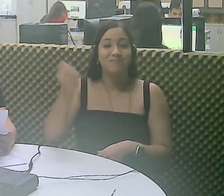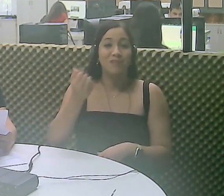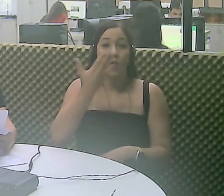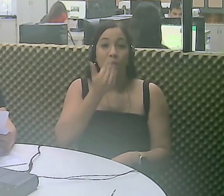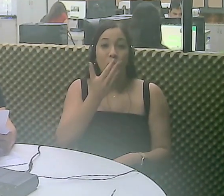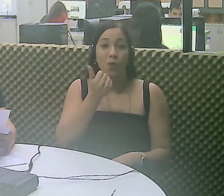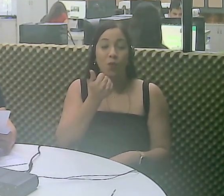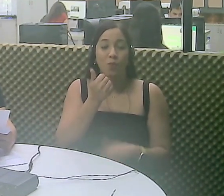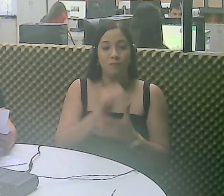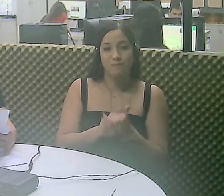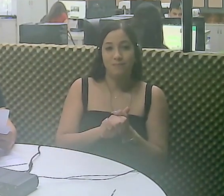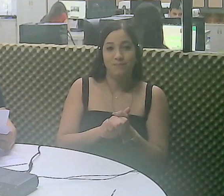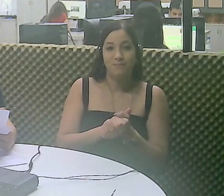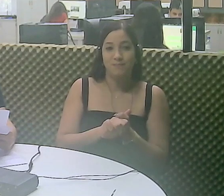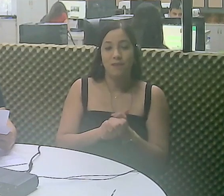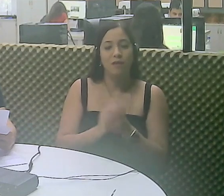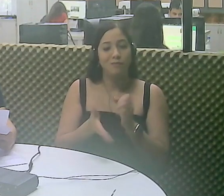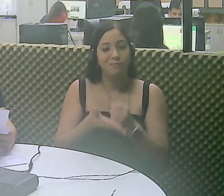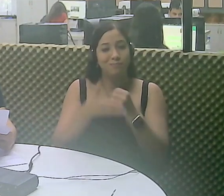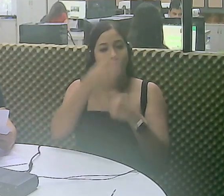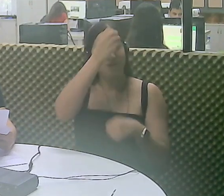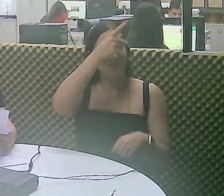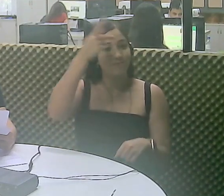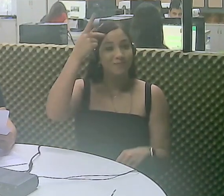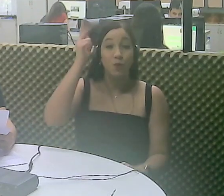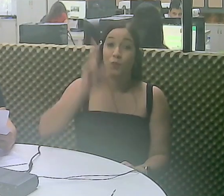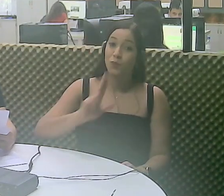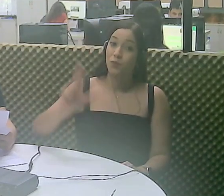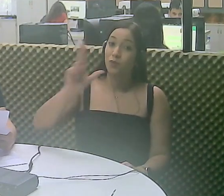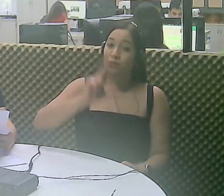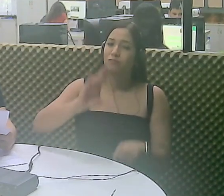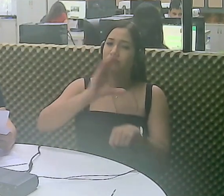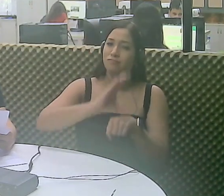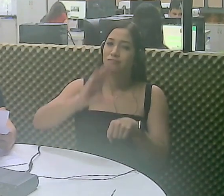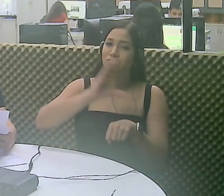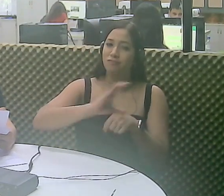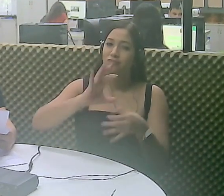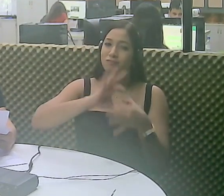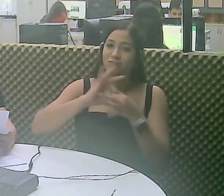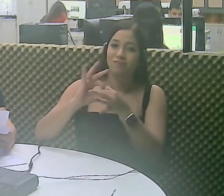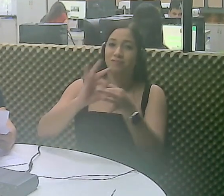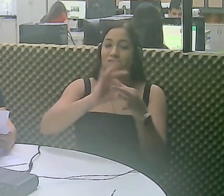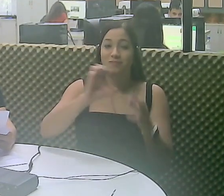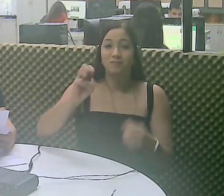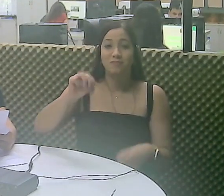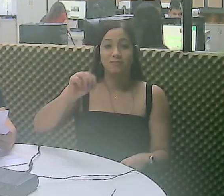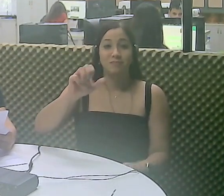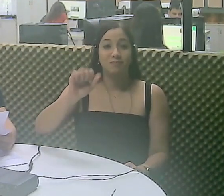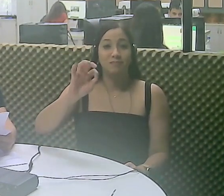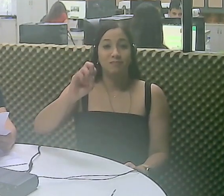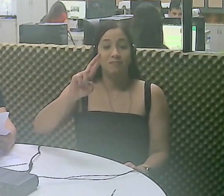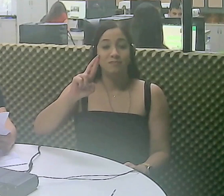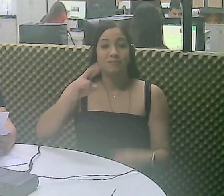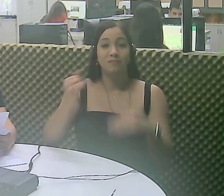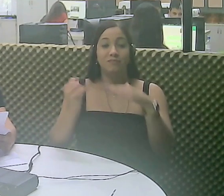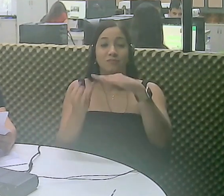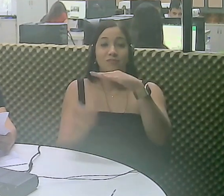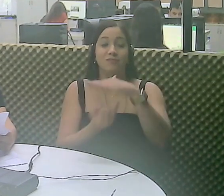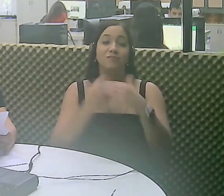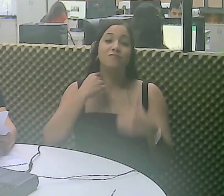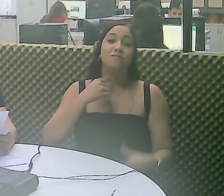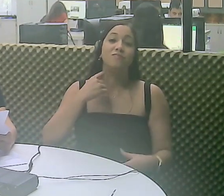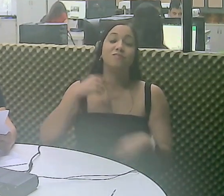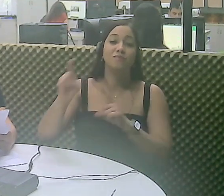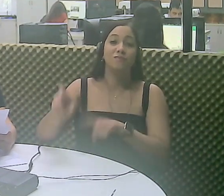de Alimentos. Apoiada pela Prefeitura de Uberlândia, a capacitação tem parceria com a Emater, Instituto Mineiro de